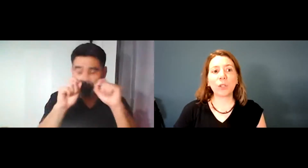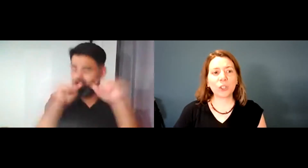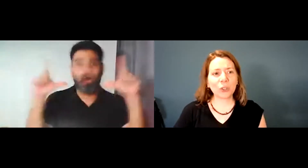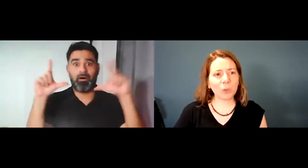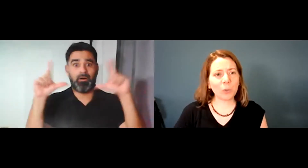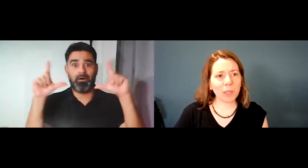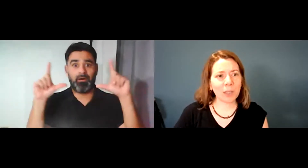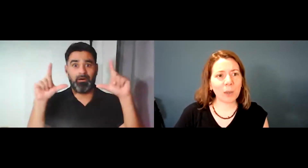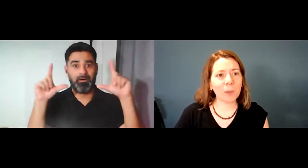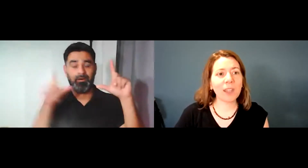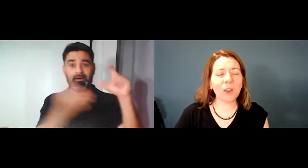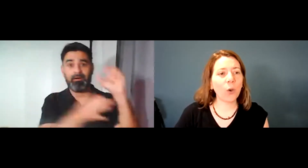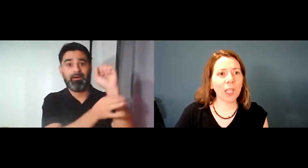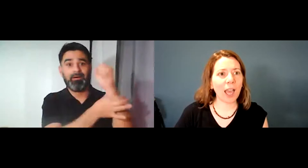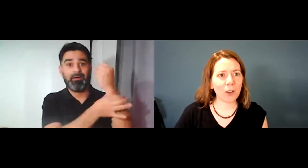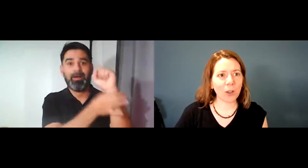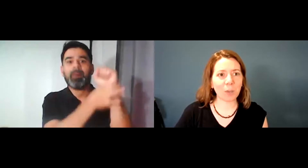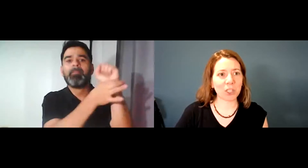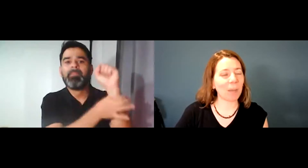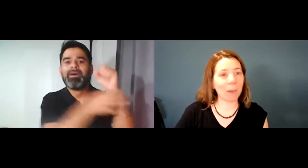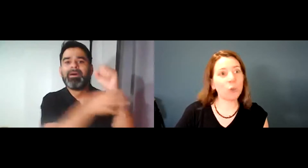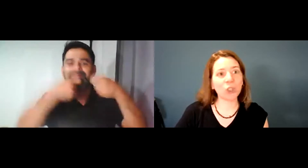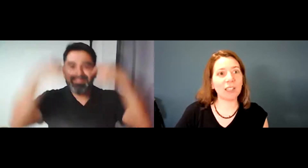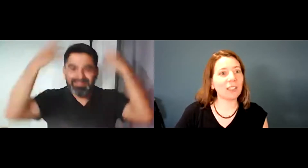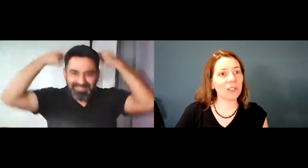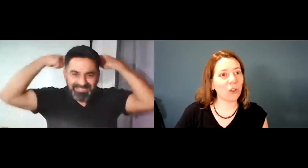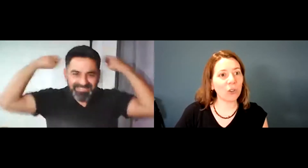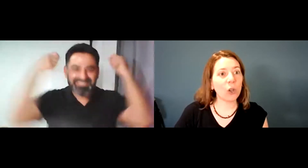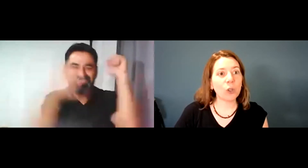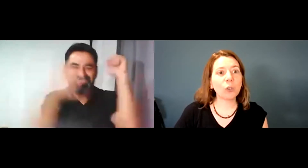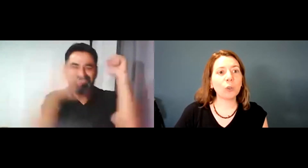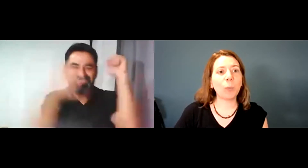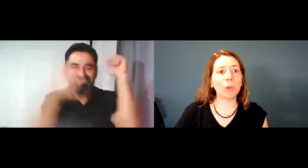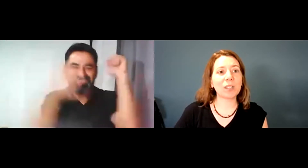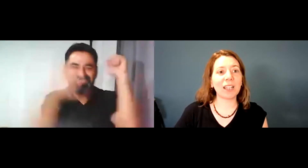yo estuve viendo el video y algo que me llama mucho la atención son tus pulseras.